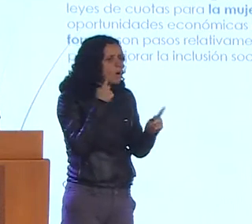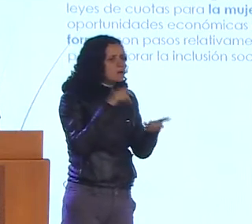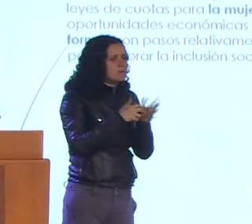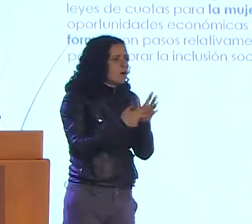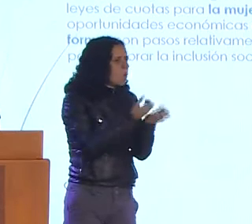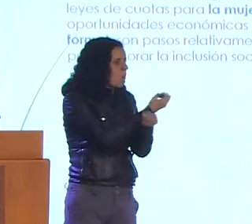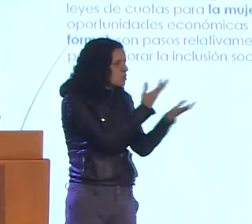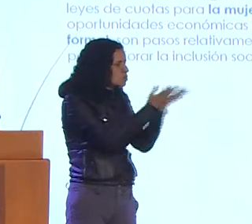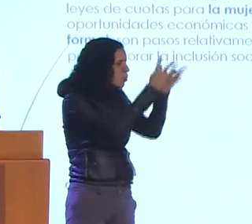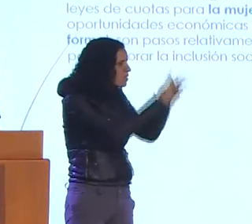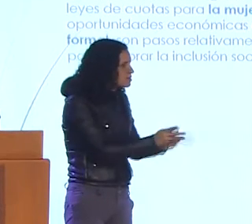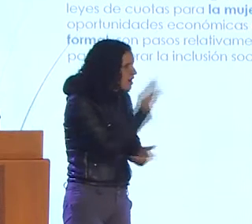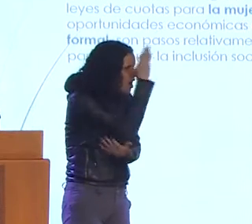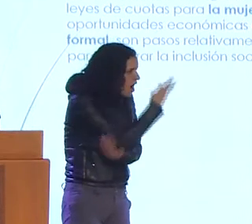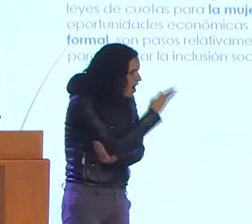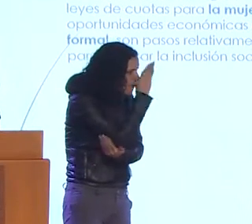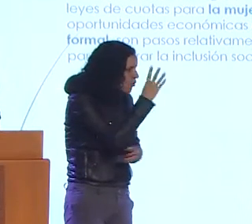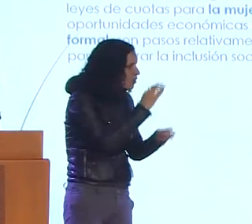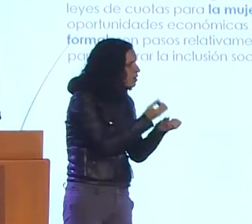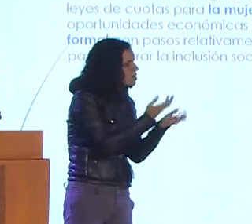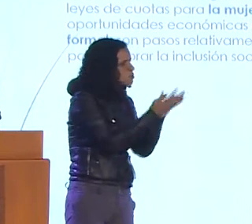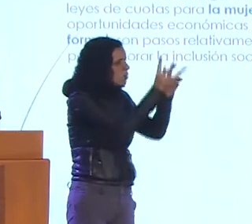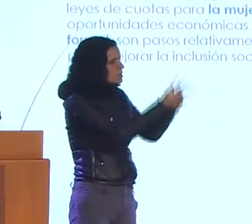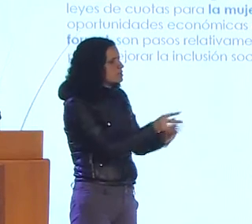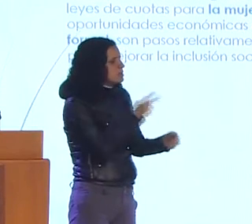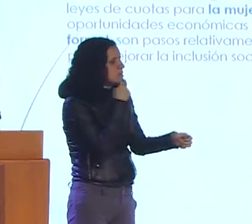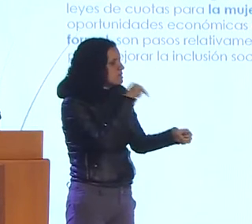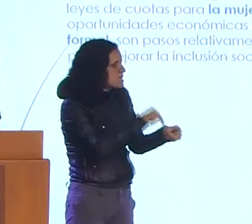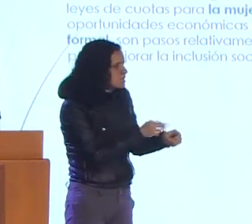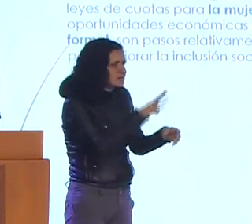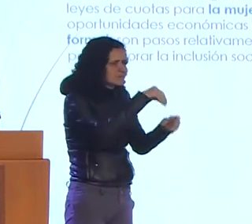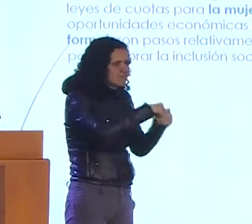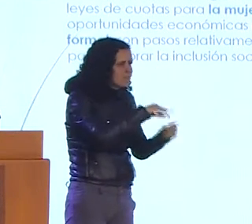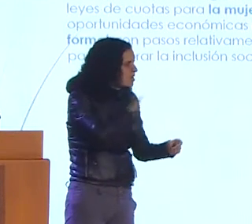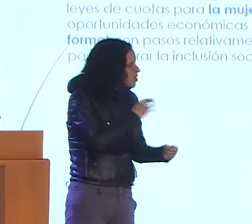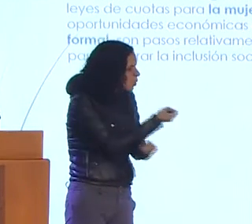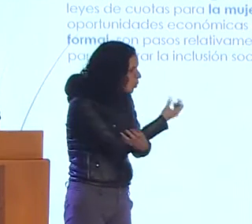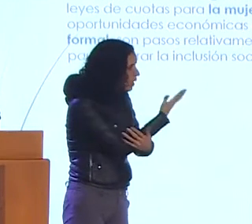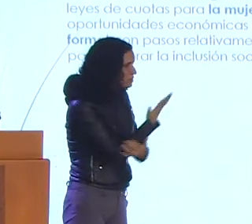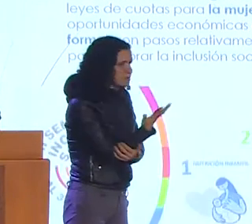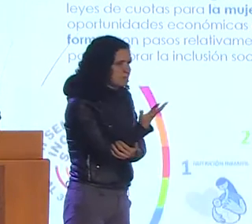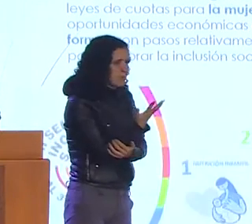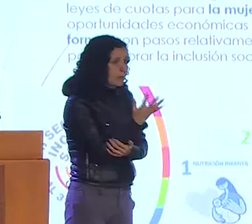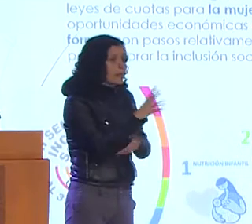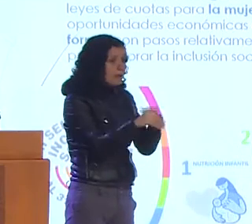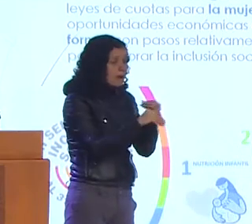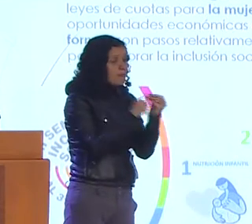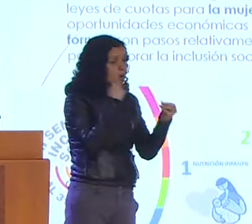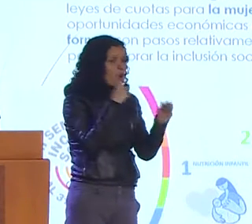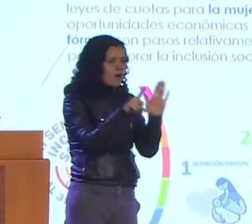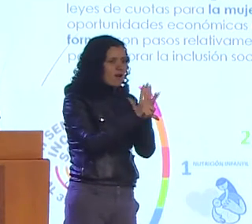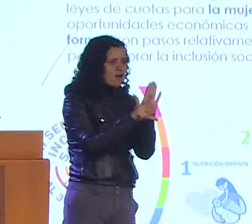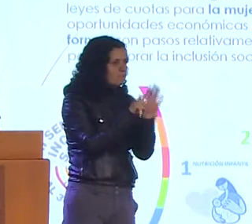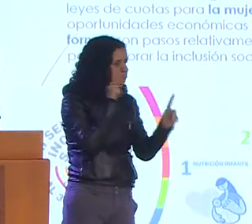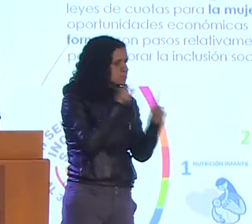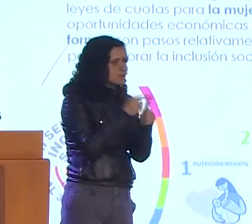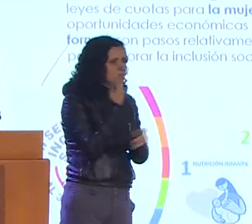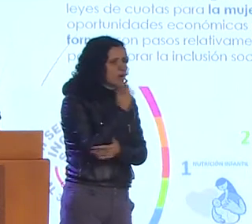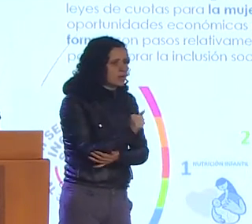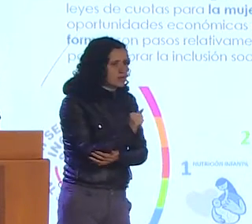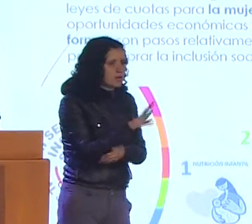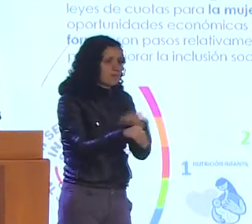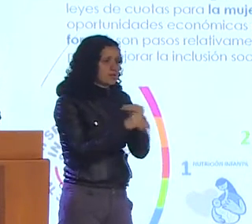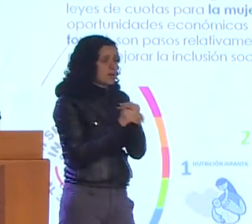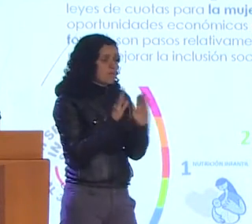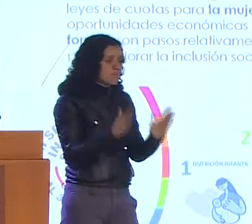de estudiantes afroamericanos e indígenas en las escuelas secundarias. Aprobar leyes de cuotas para la mujer. Mejorar